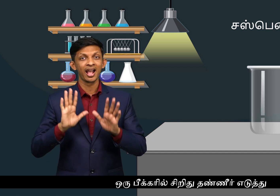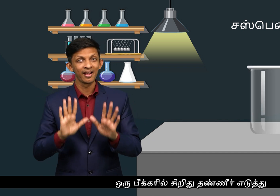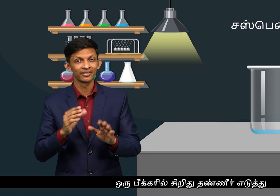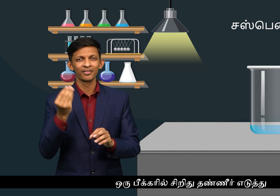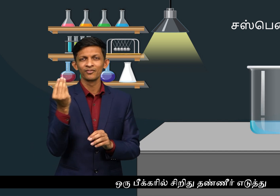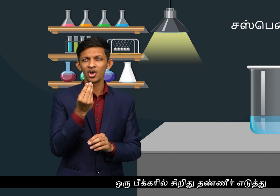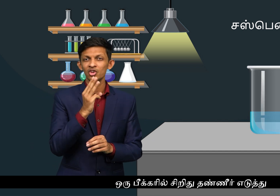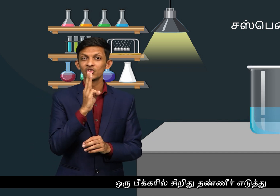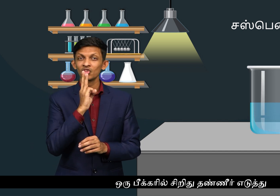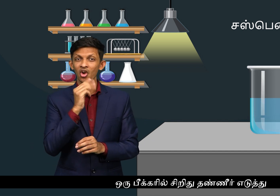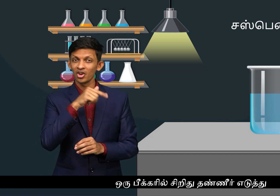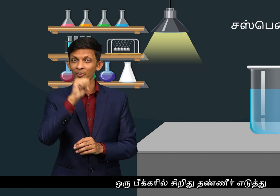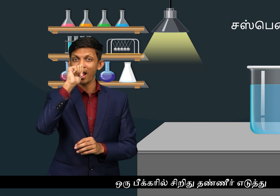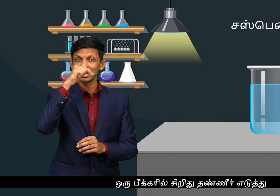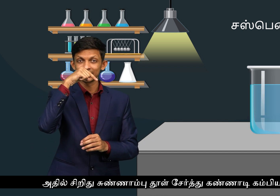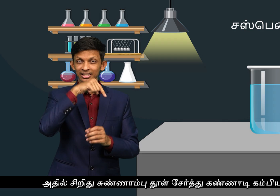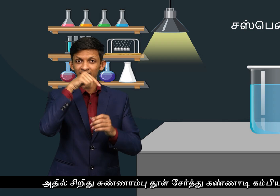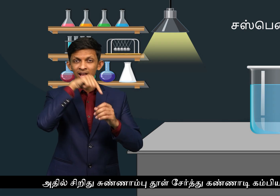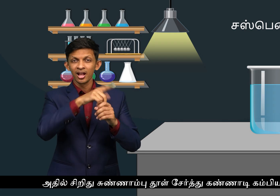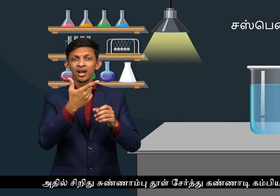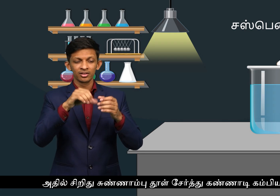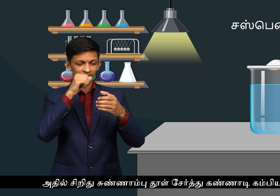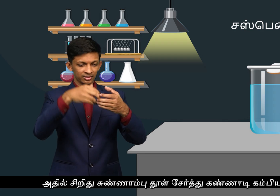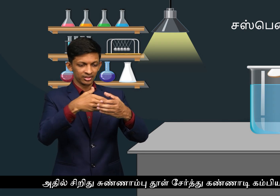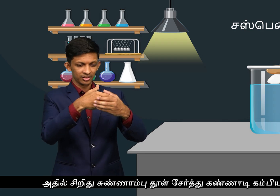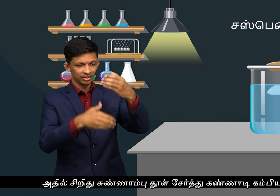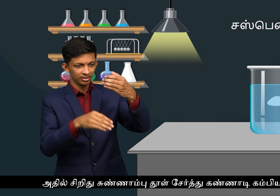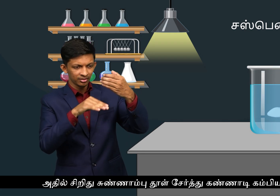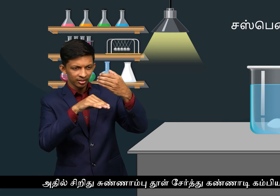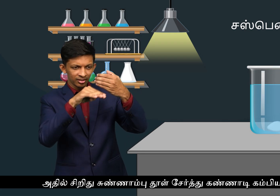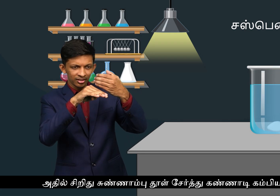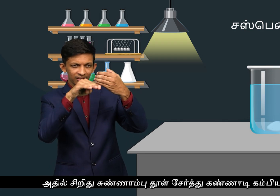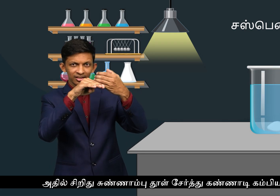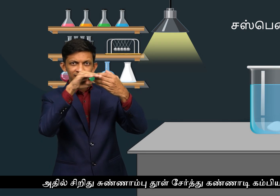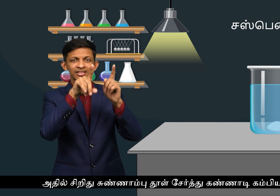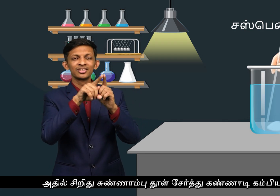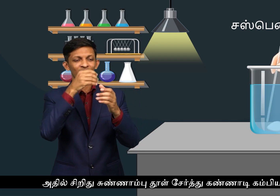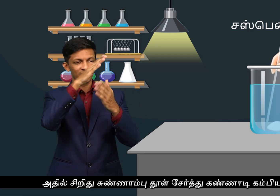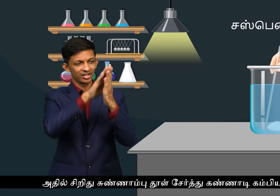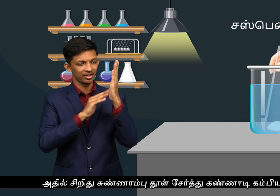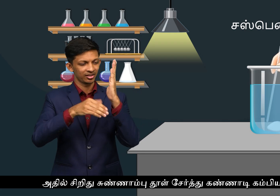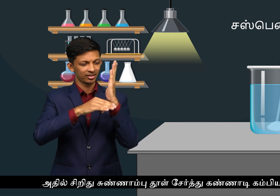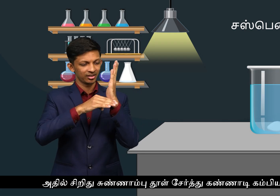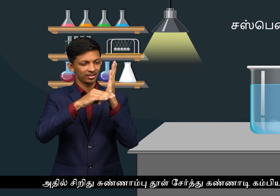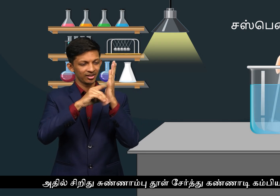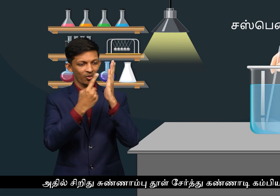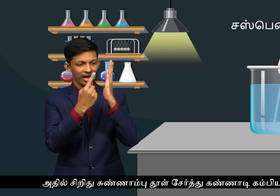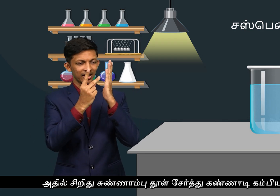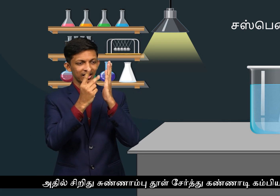ஒரு பீக்கரில் சிறிது தண்ணீர் எடுத்து அதில் சிறிது சுண்ணாம்பு தூள் சேர்த்து கண்ணாடி கம்பியால்